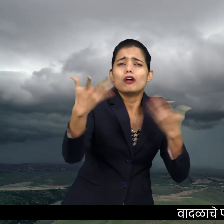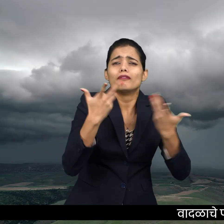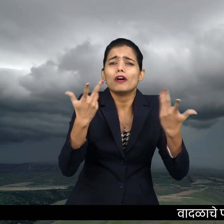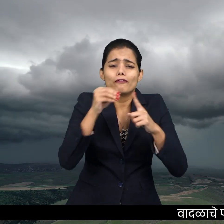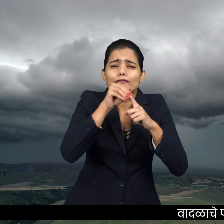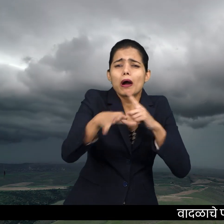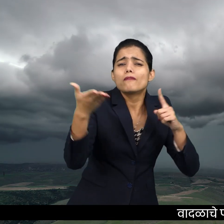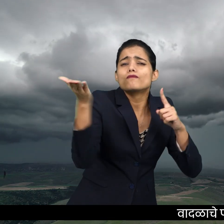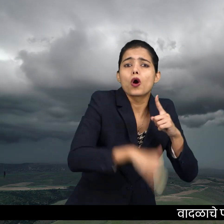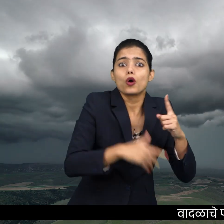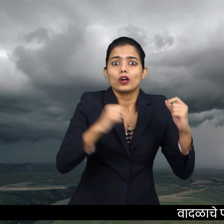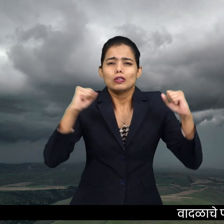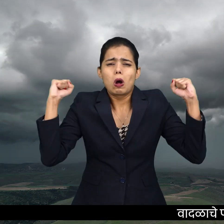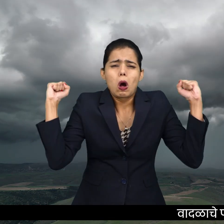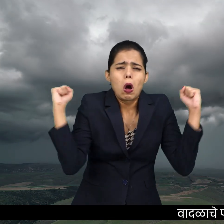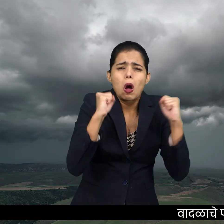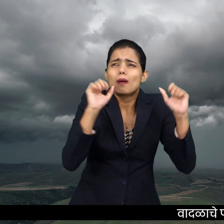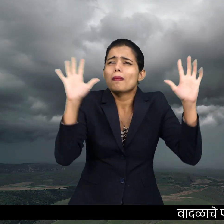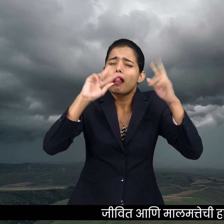वादळाचे परिणाम.